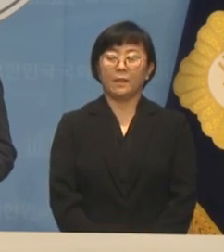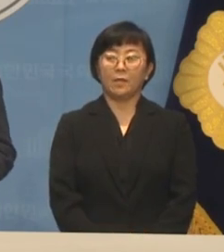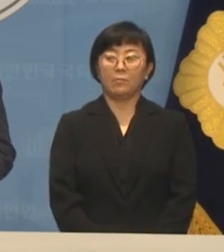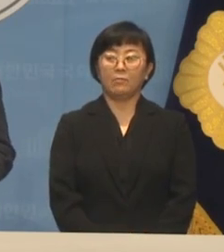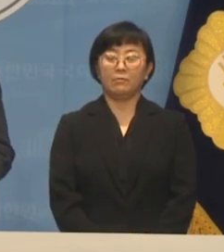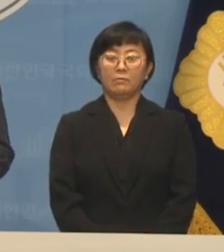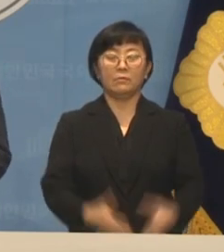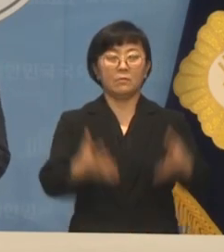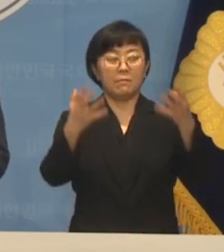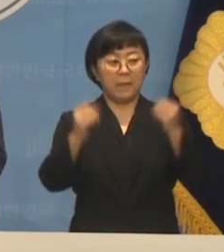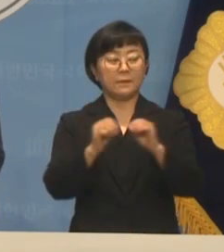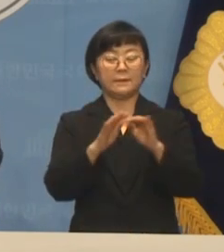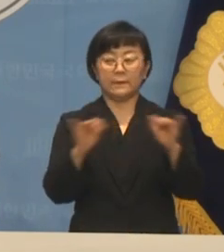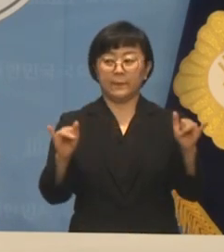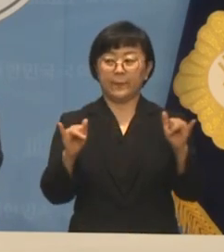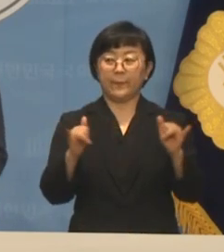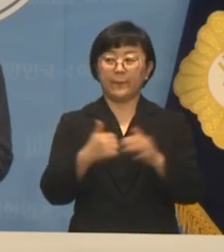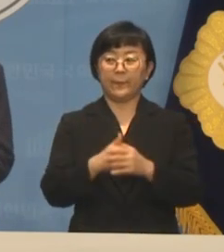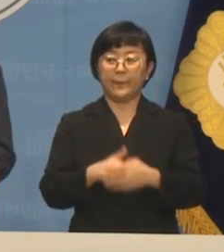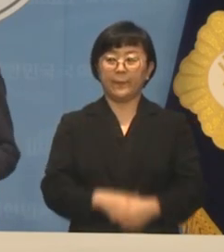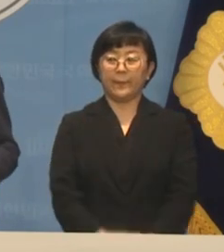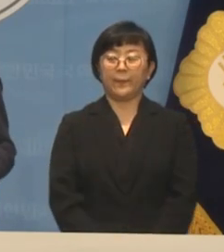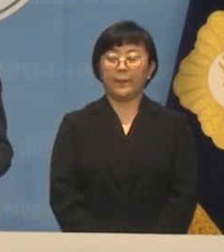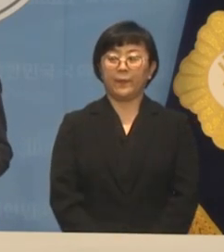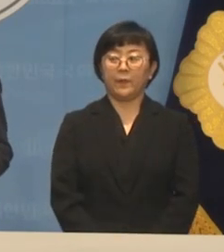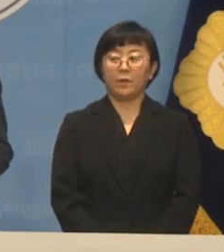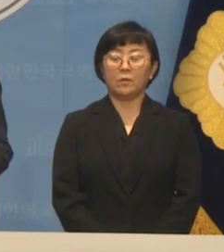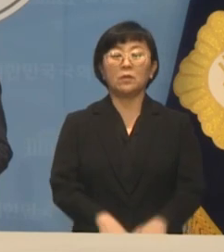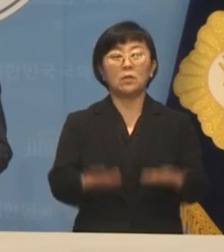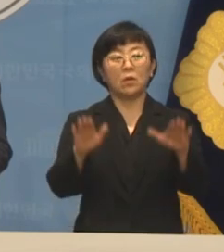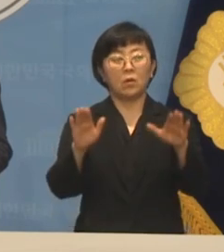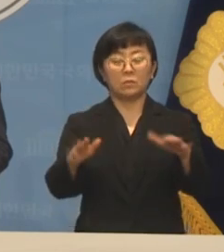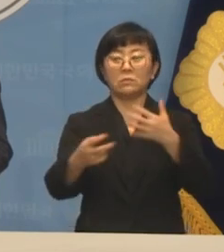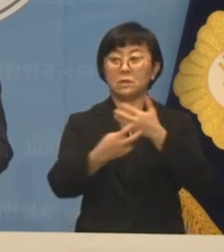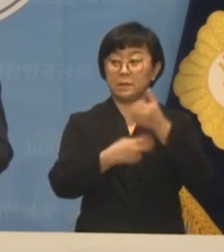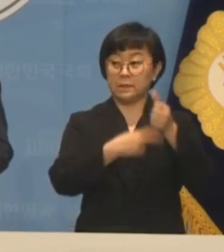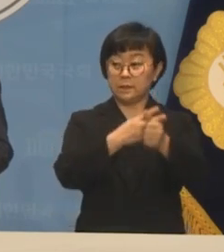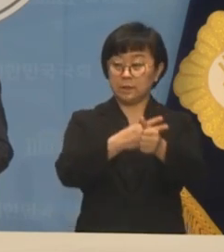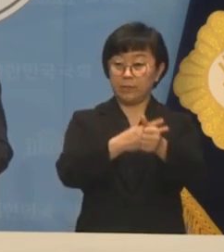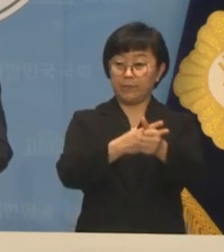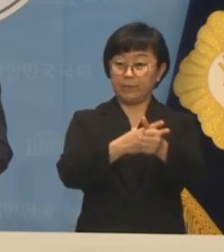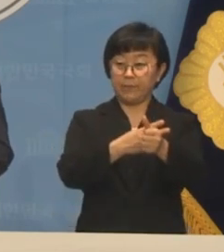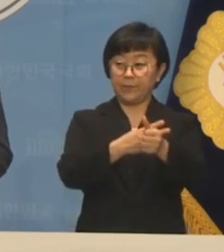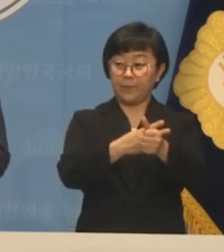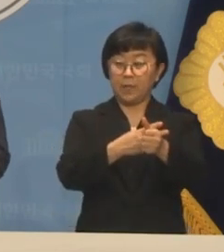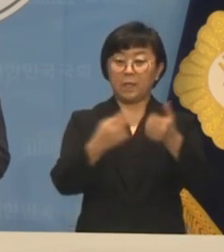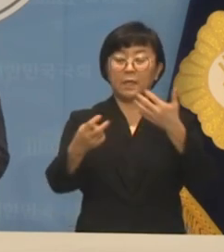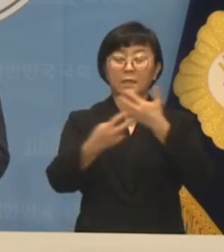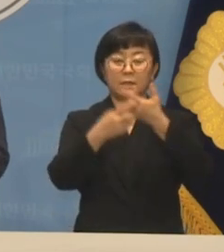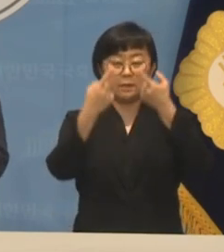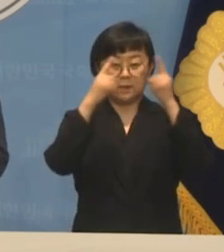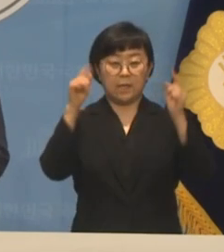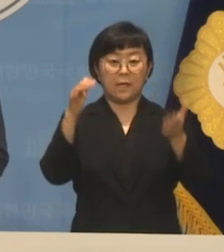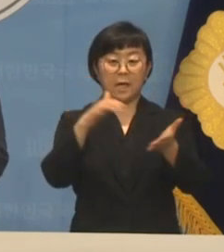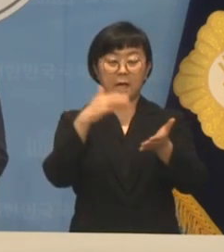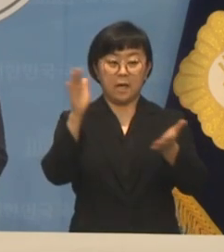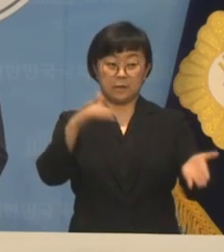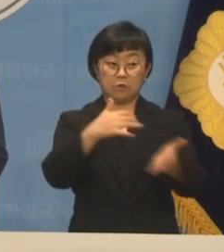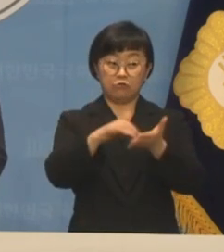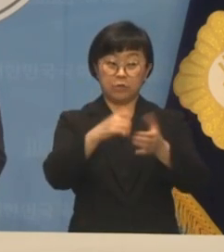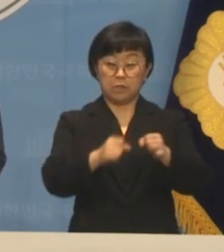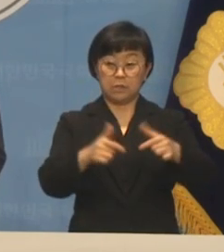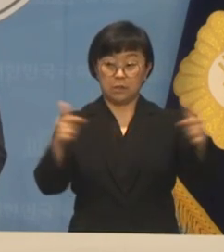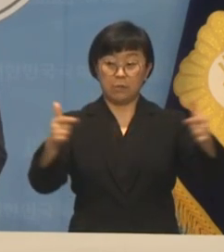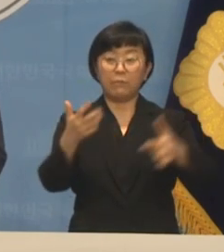그 많은 분들이 현재 의대 정원을 몇